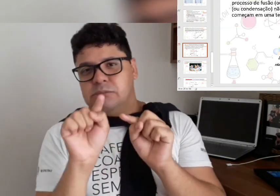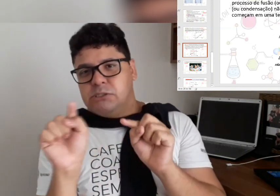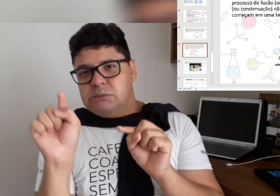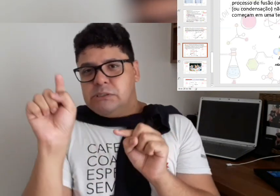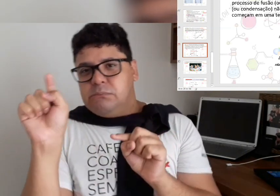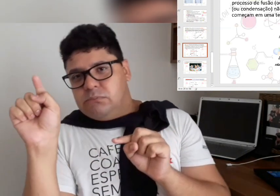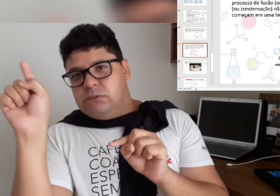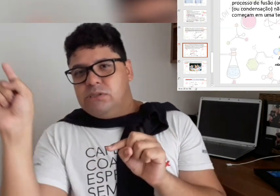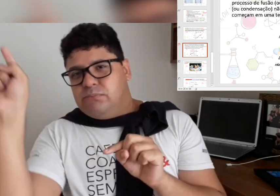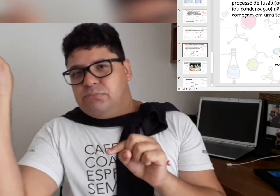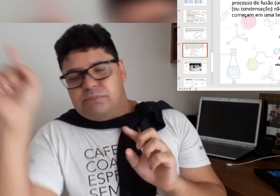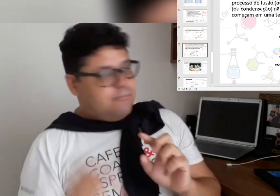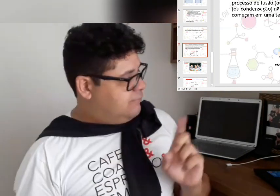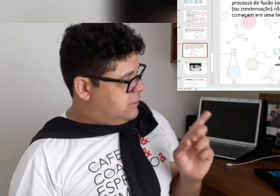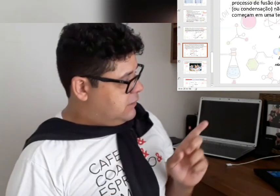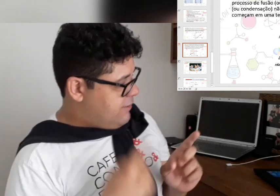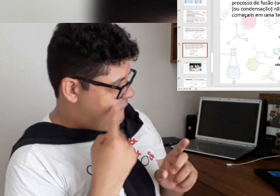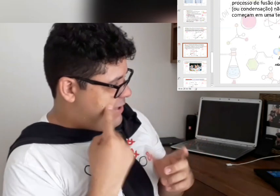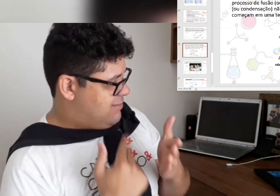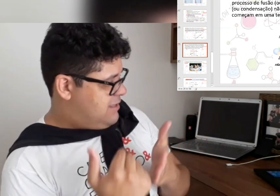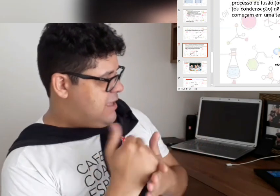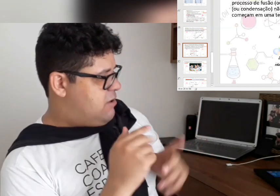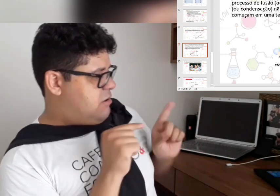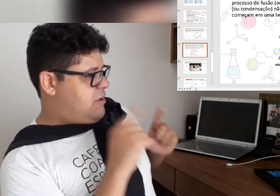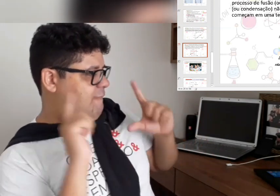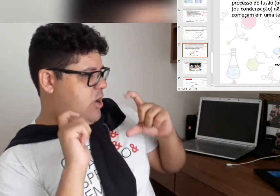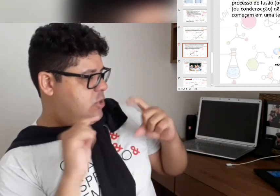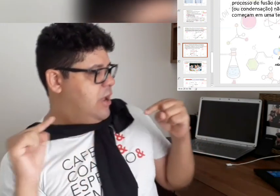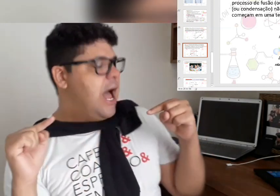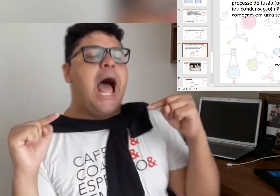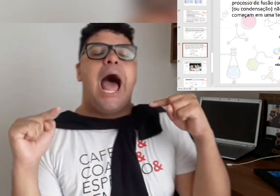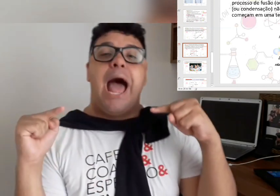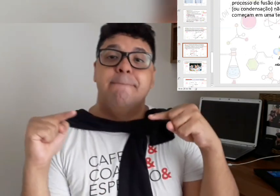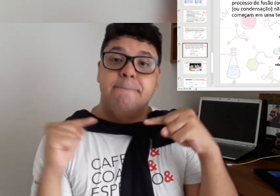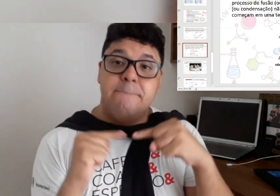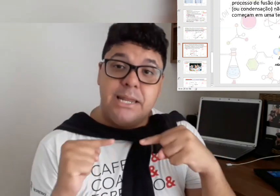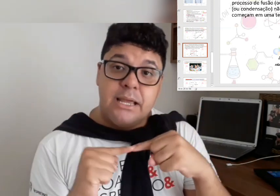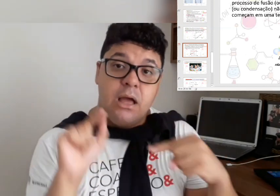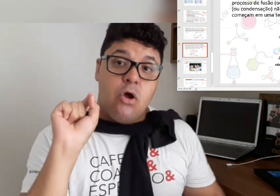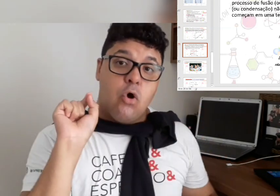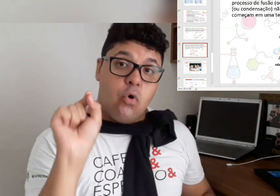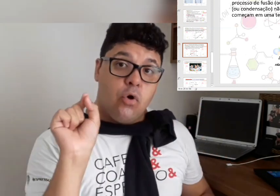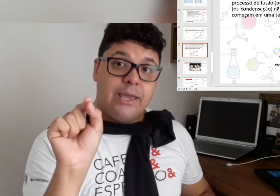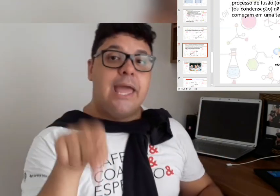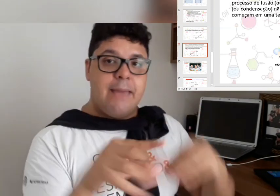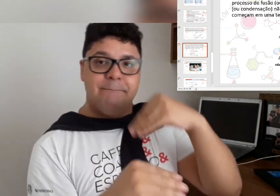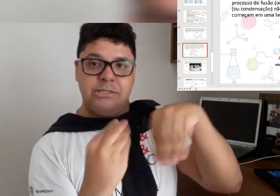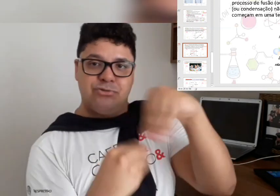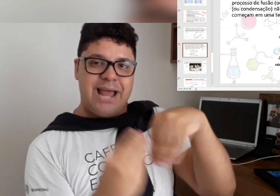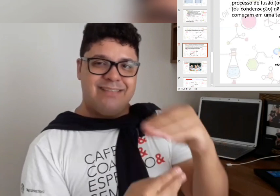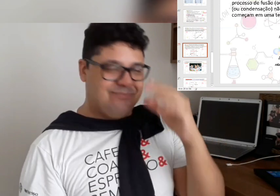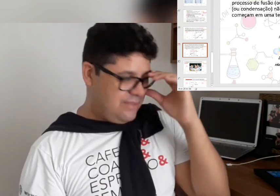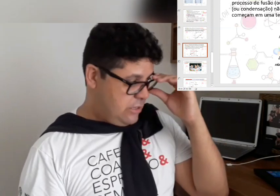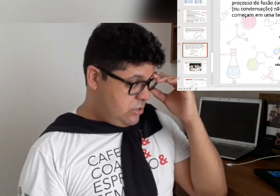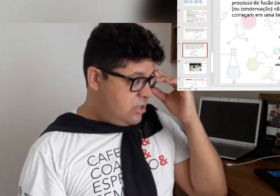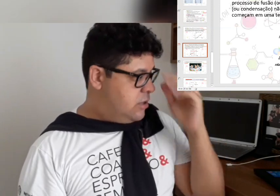variação durante a mudança de estado, ó, tá? Ele não para lá. Então, quando a gente vê um gráfico com essa carinha assim, ó,